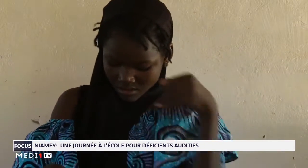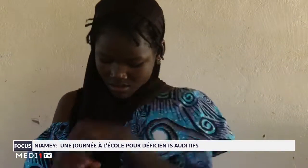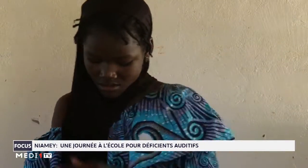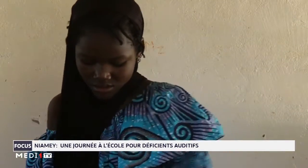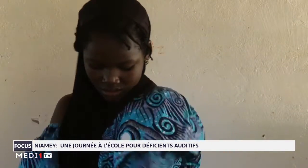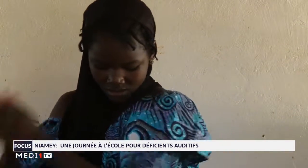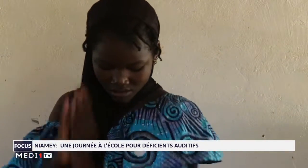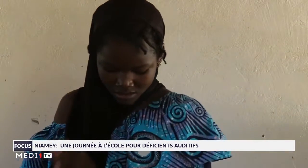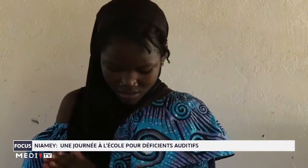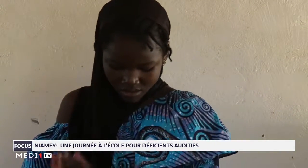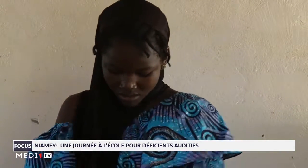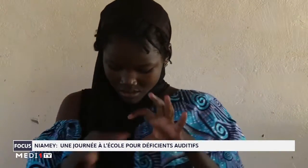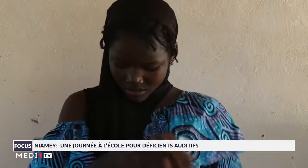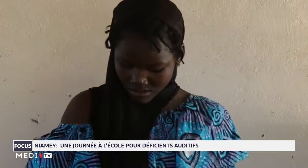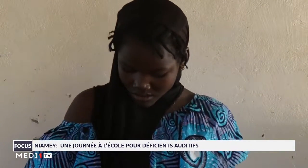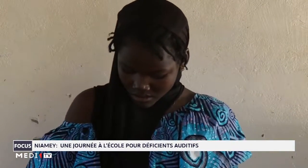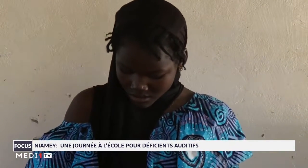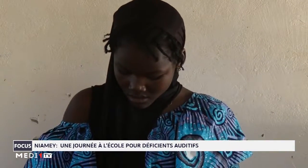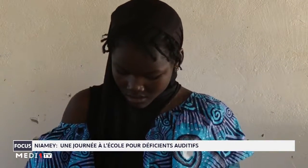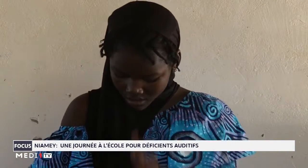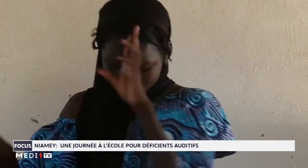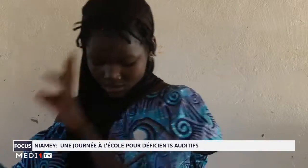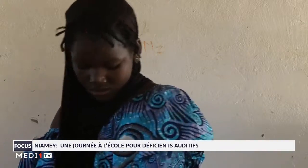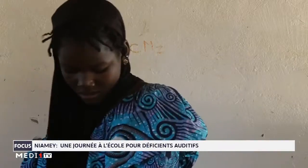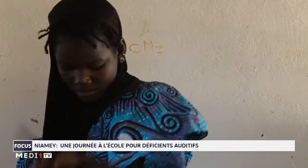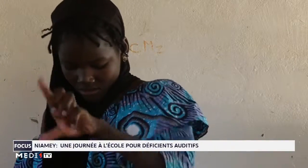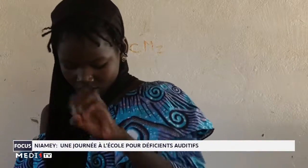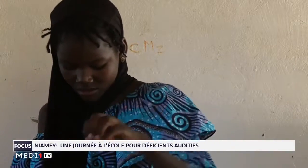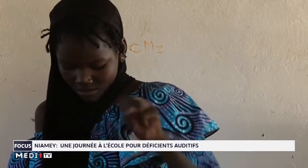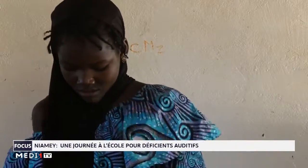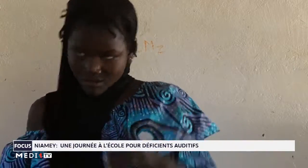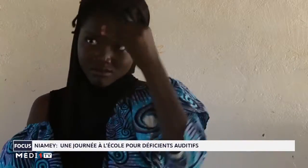ses frères, ce qui ne freine aucunement ses ambitions.